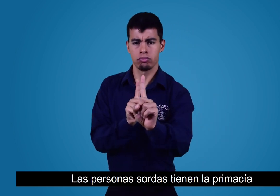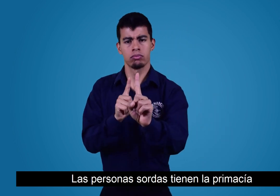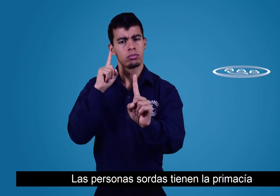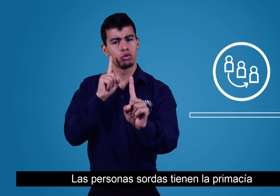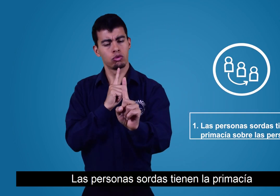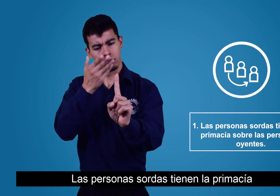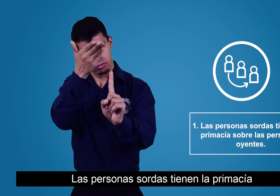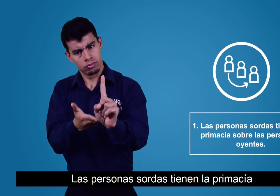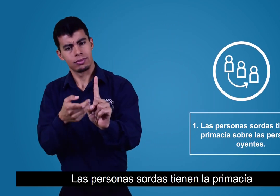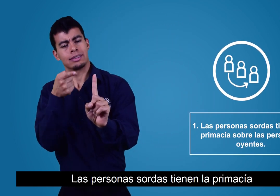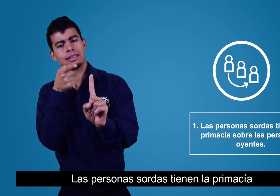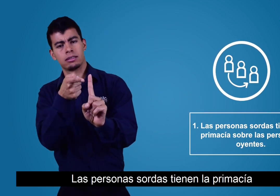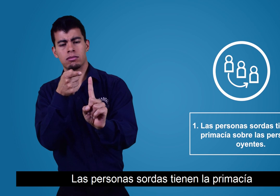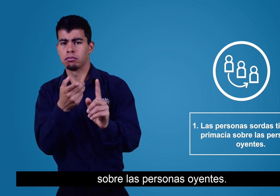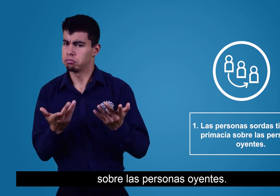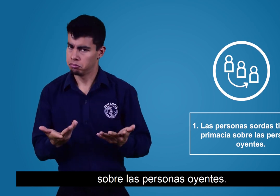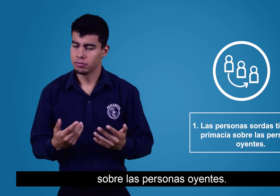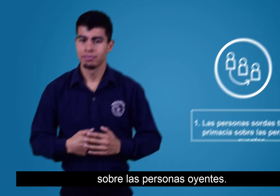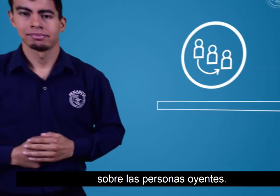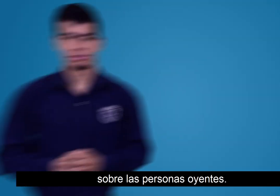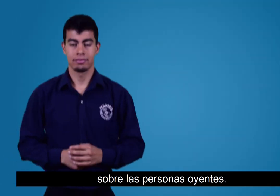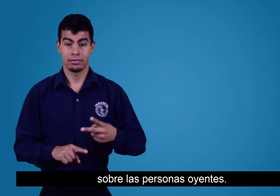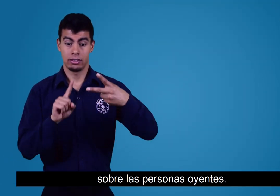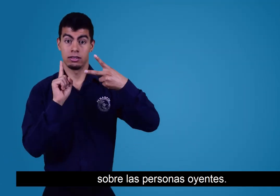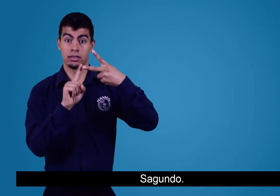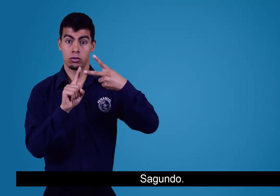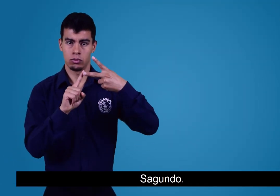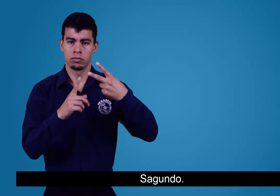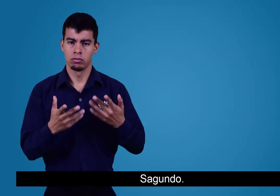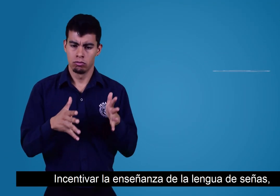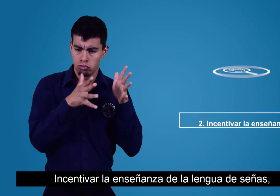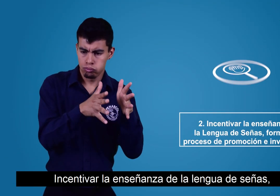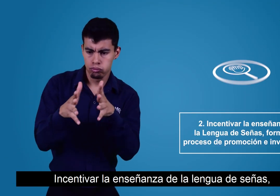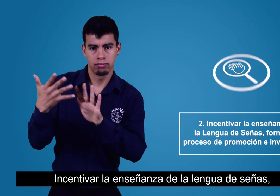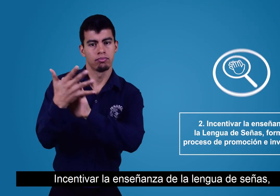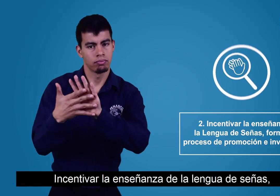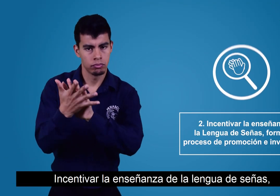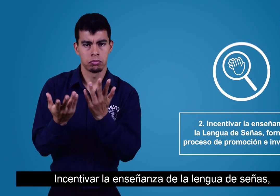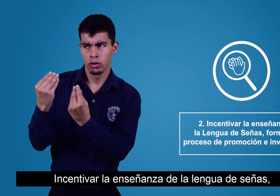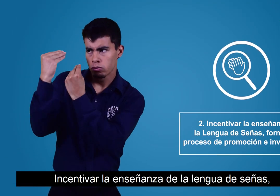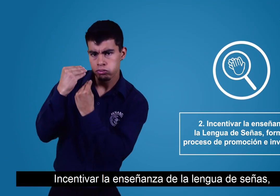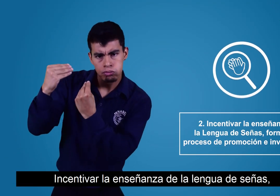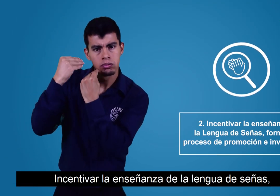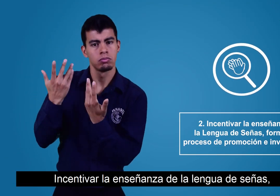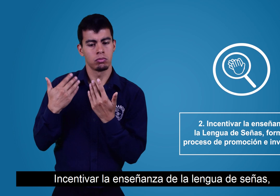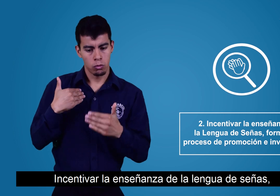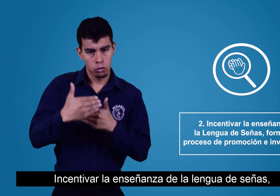personas sordas tienen la primacía sobre las personas oyentes. Segundo, incentivar la enseñanza de la lengua de señas,